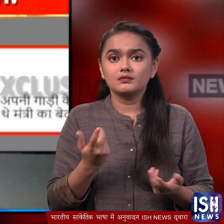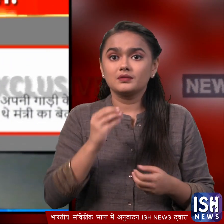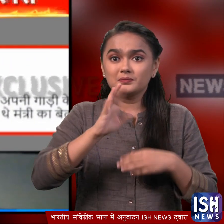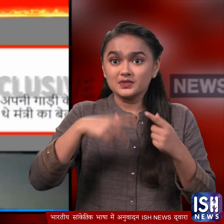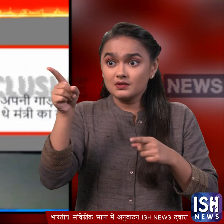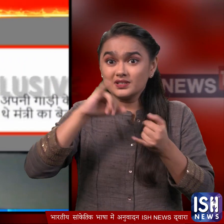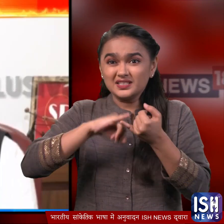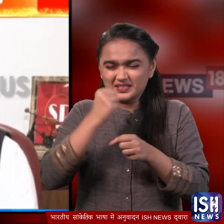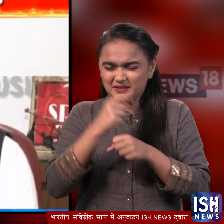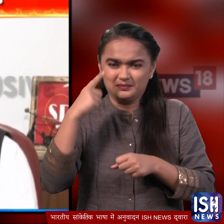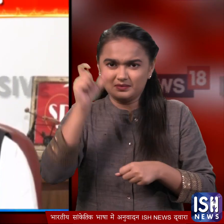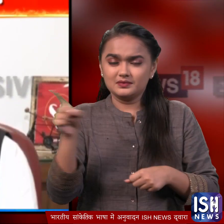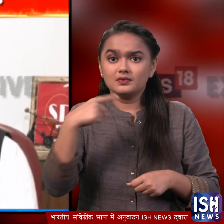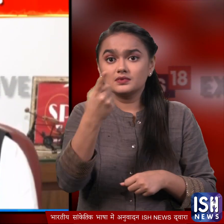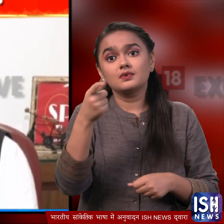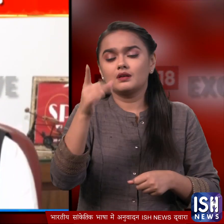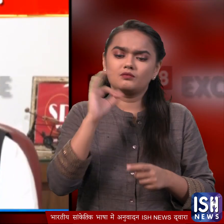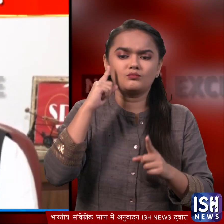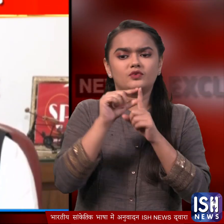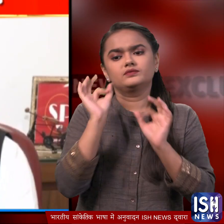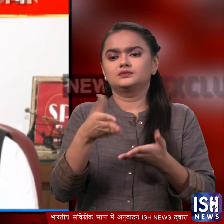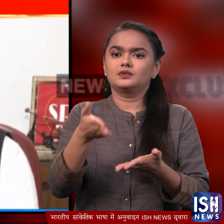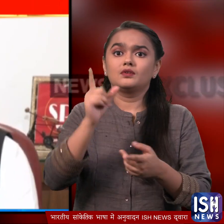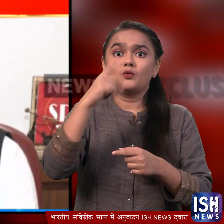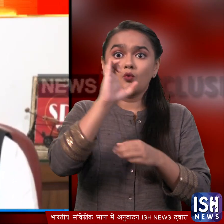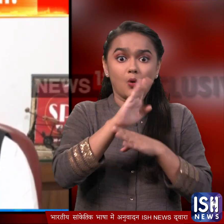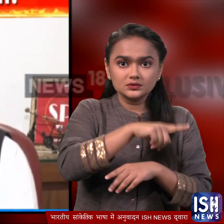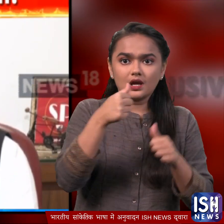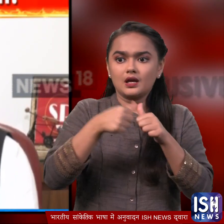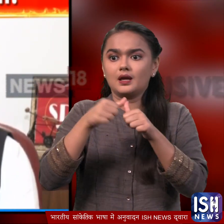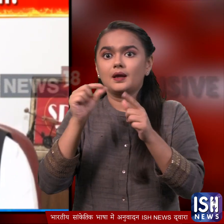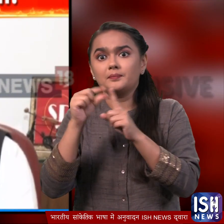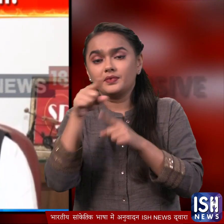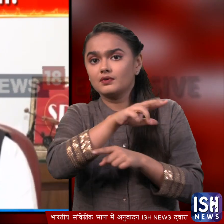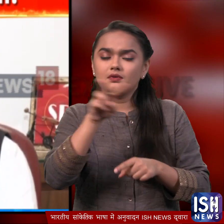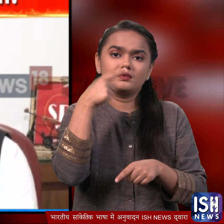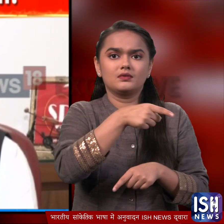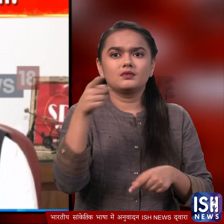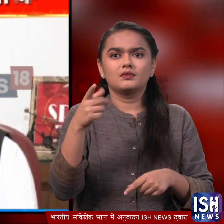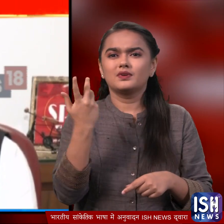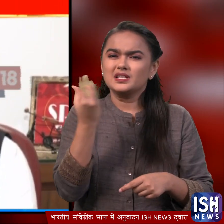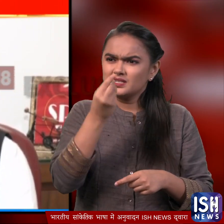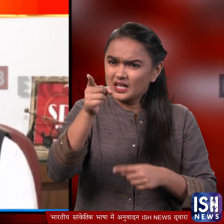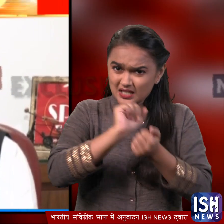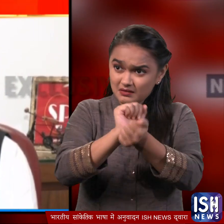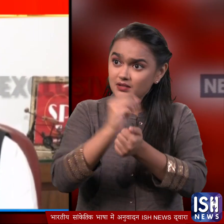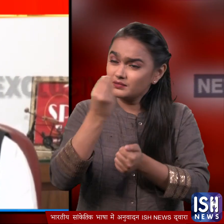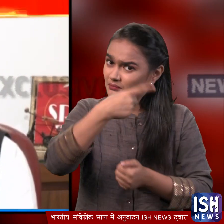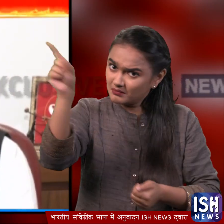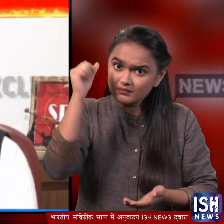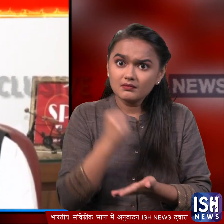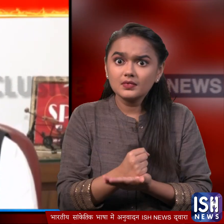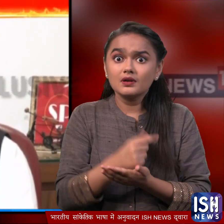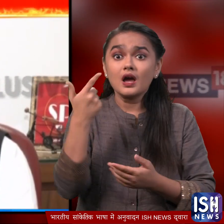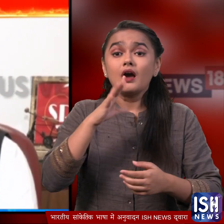वीडियो को सबूत ही मान लिया। अखिलेश यादव भी वीडियो पर कांग्रेस और आम आदमी पार्टी के सुर में सुर मिलाने लगे। कोई दोषी है, किसी को जेल जाना है तो वो